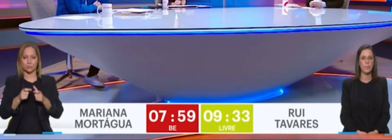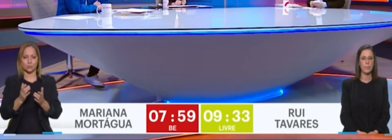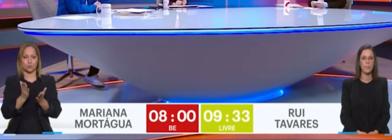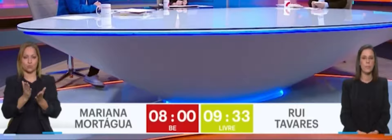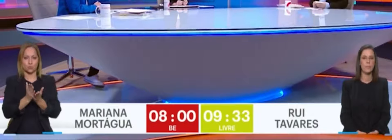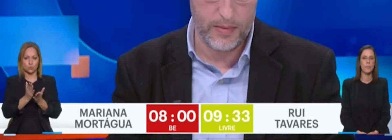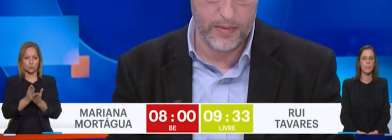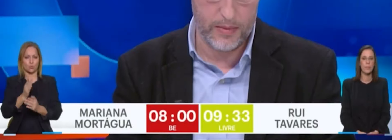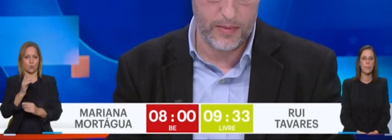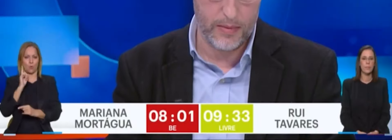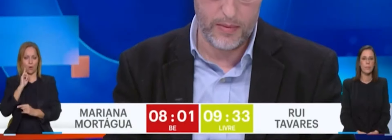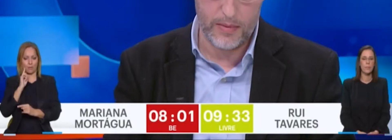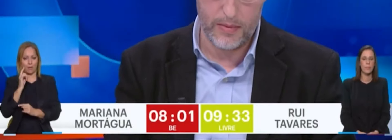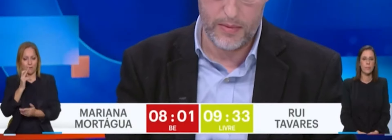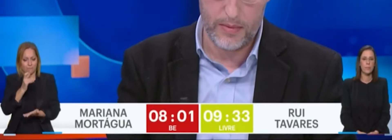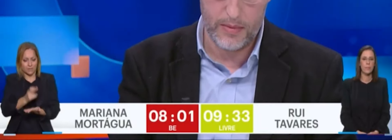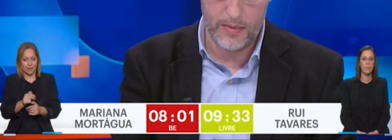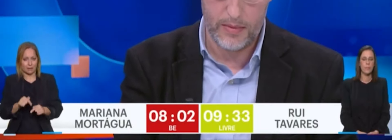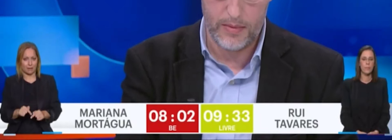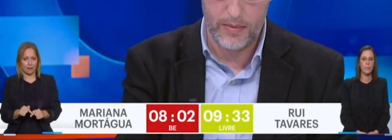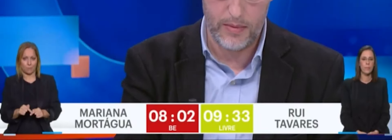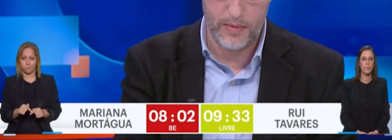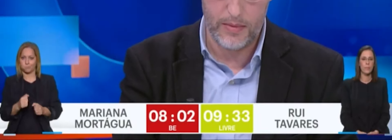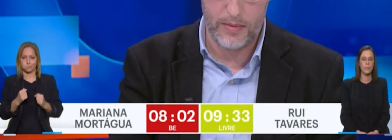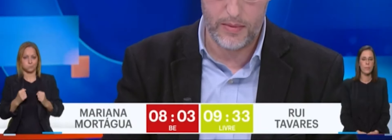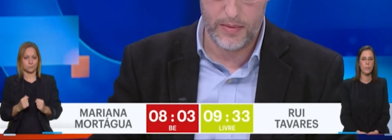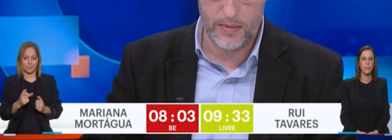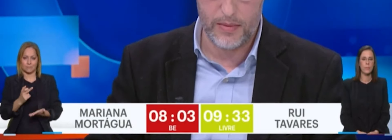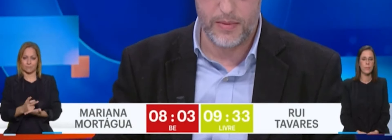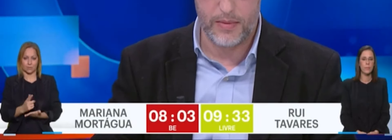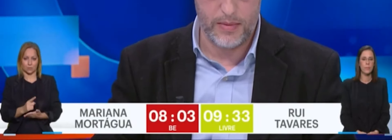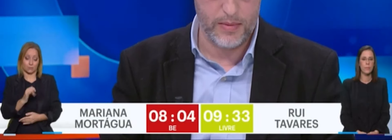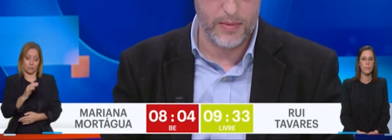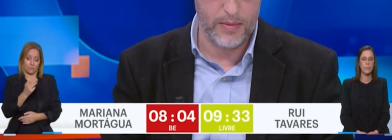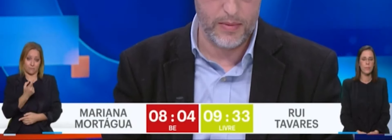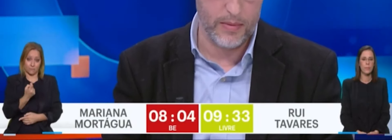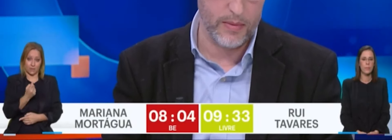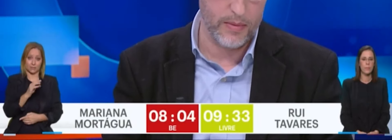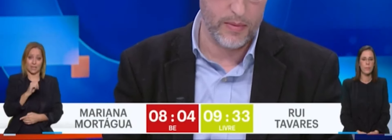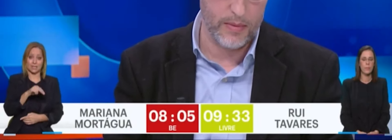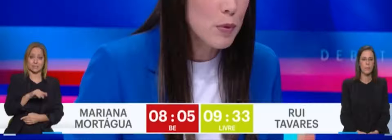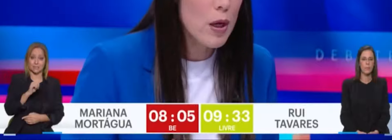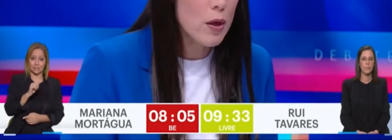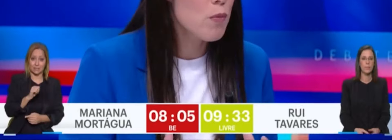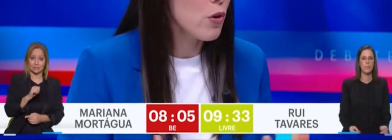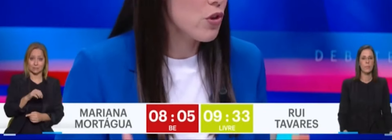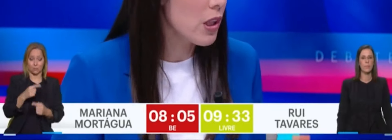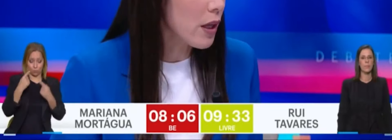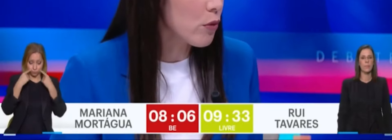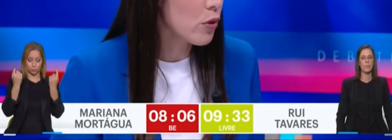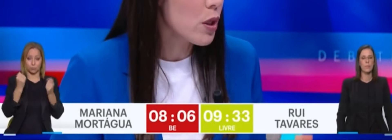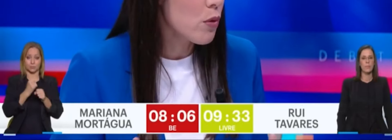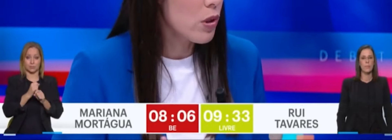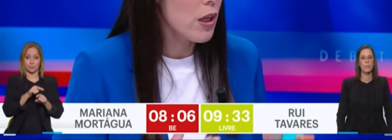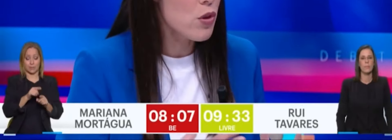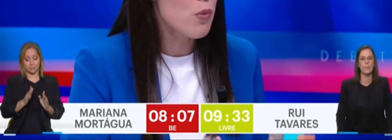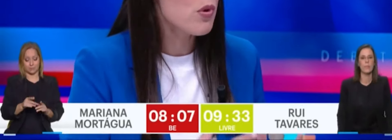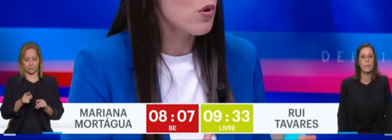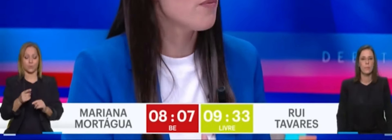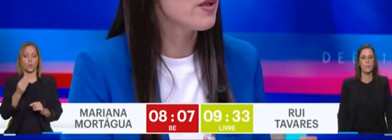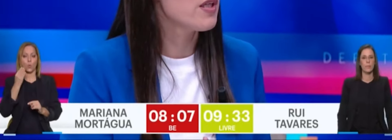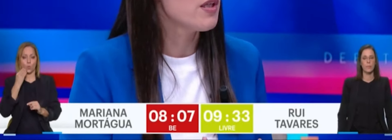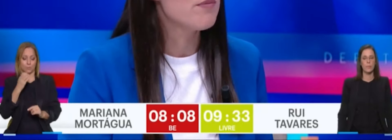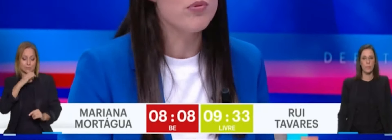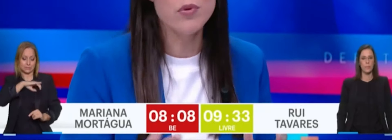que faz falta ao ao SNS e aos serviços públicos eh como é que isto se combate em primeiro lugar com melhores salários os salários